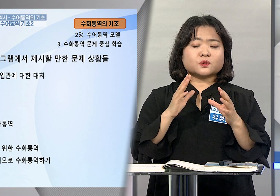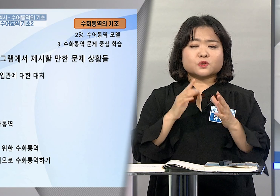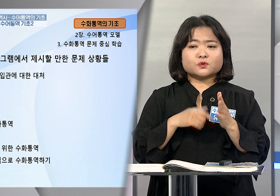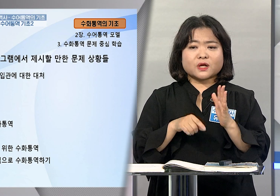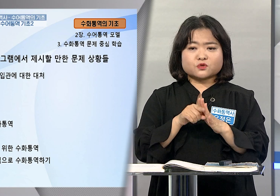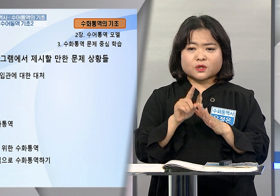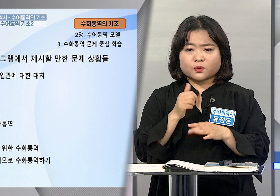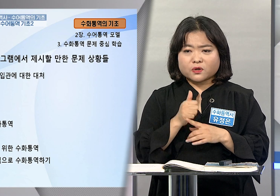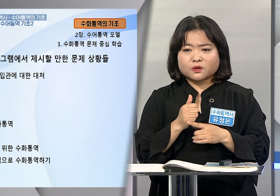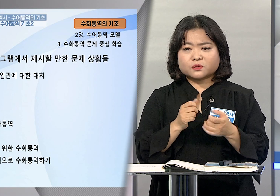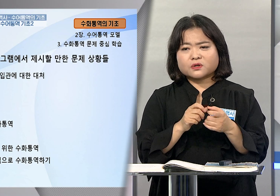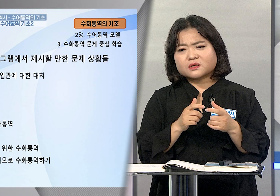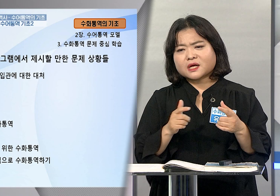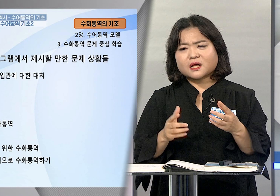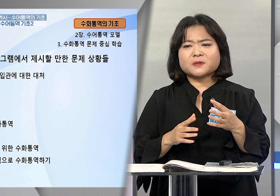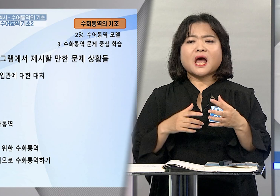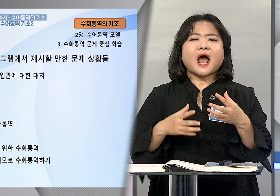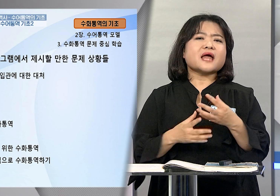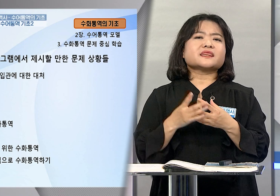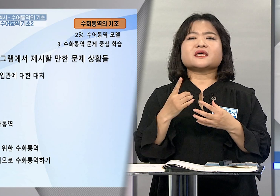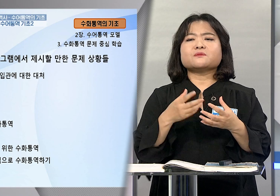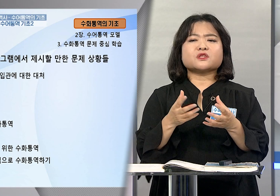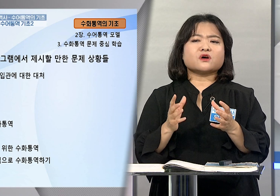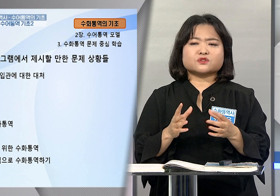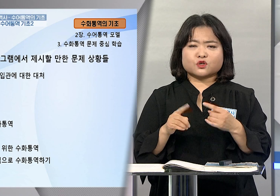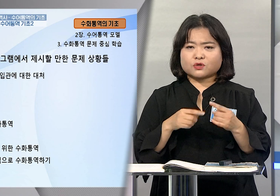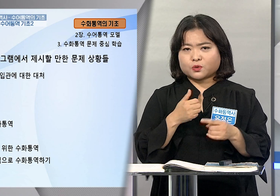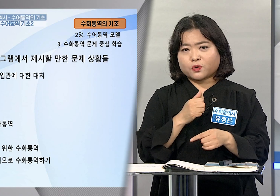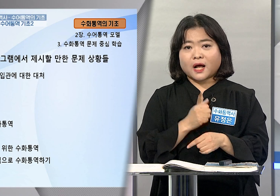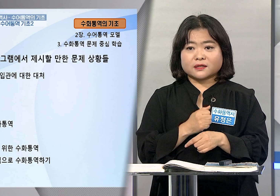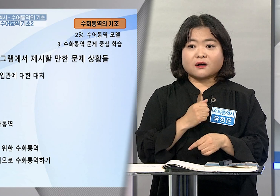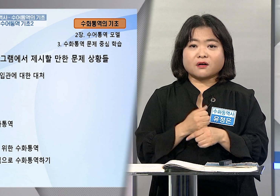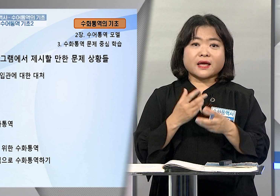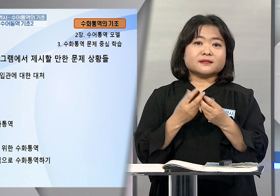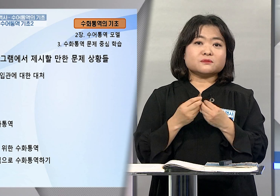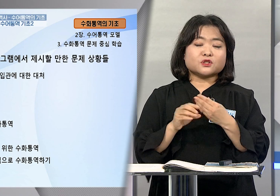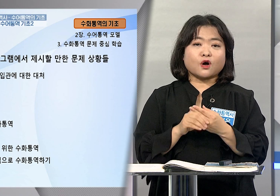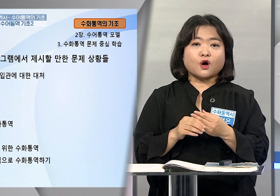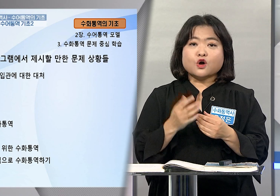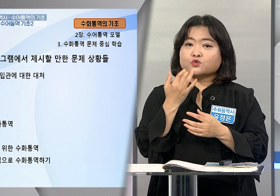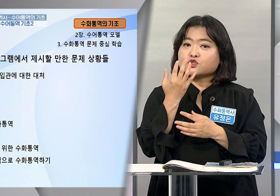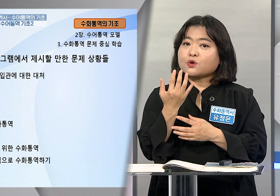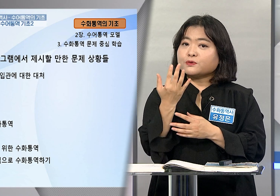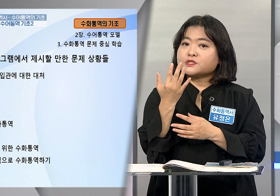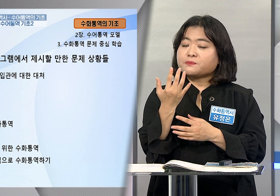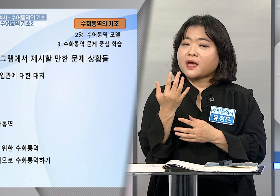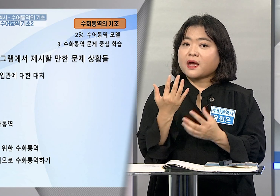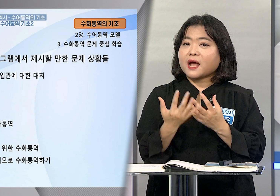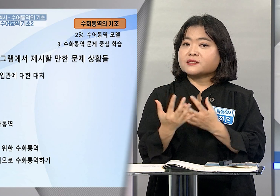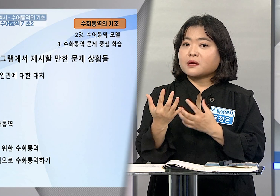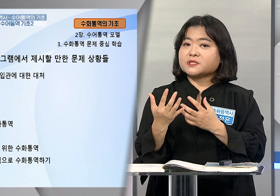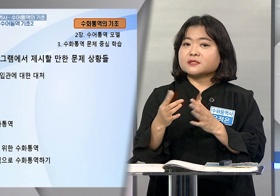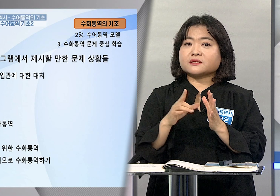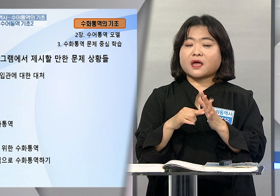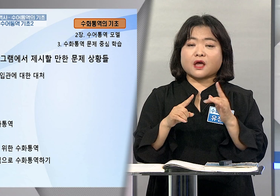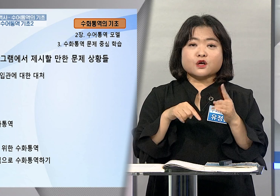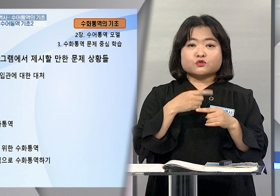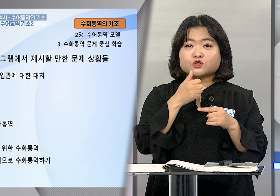청소년을 위한 수화통역, 또 여러 사람이 한 팀이 되어서 수화통역하는 거. 예를 들면요. 우리 촛불 집회 한참 있을 때 우리